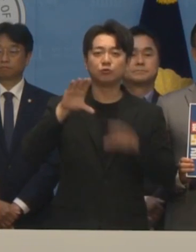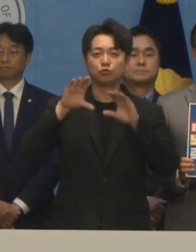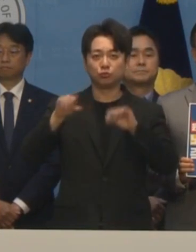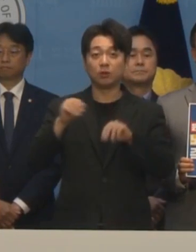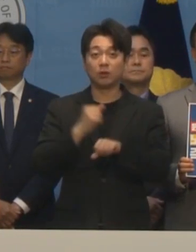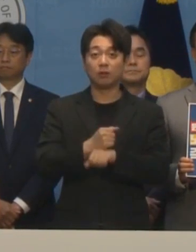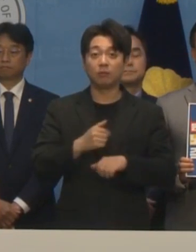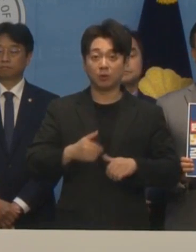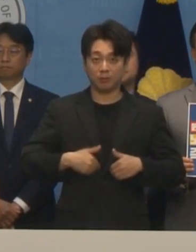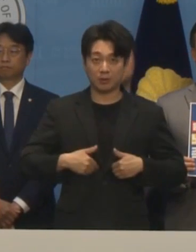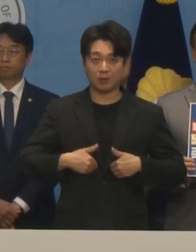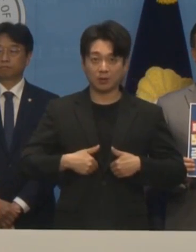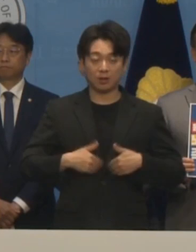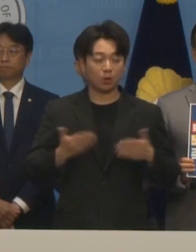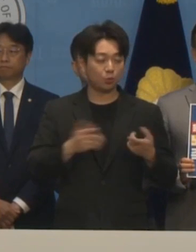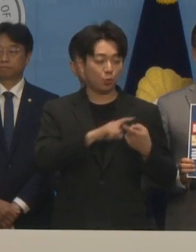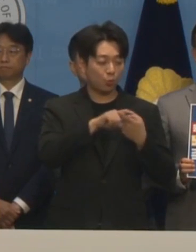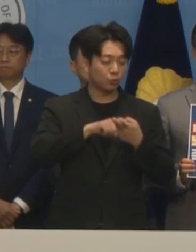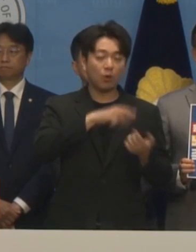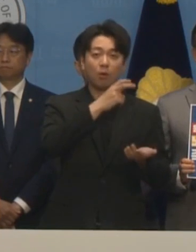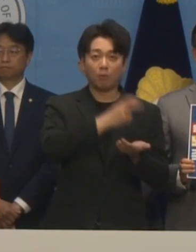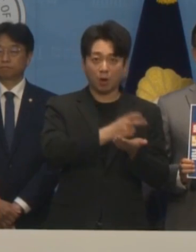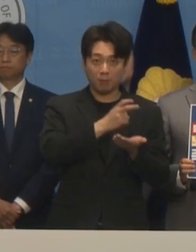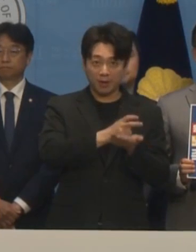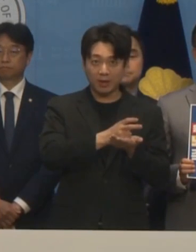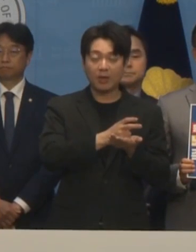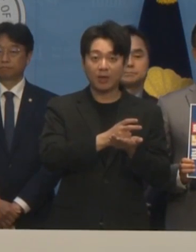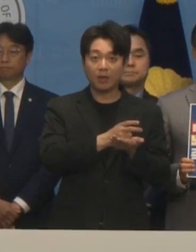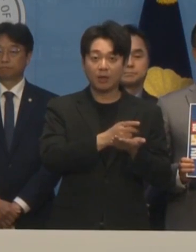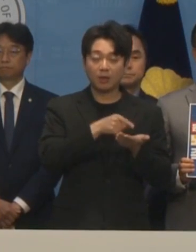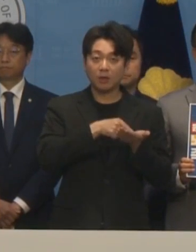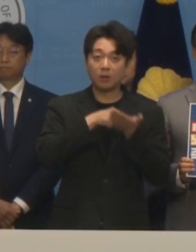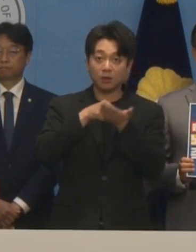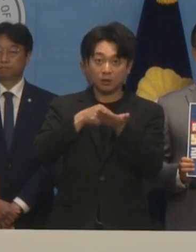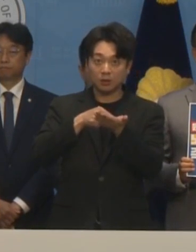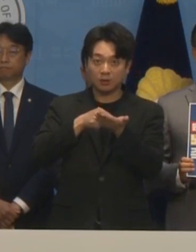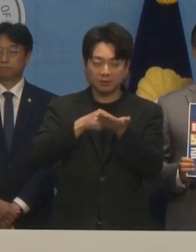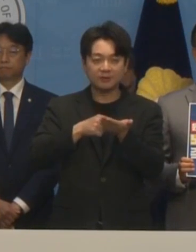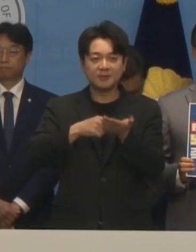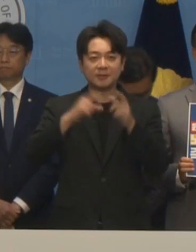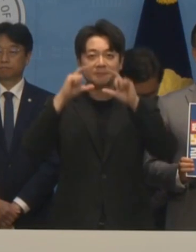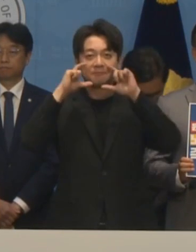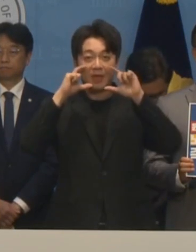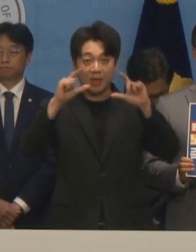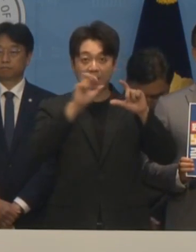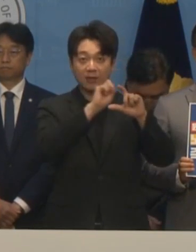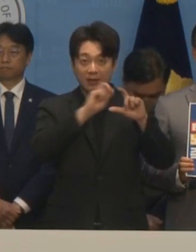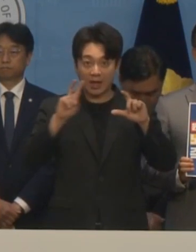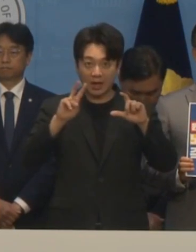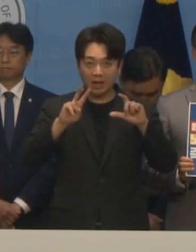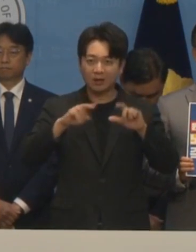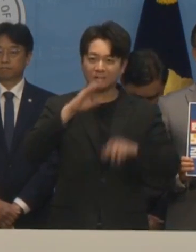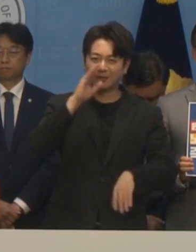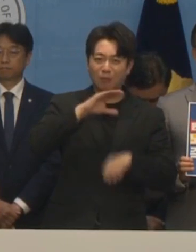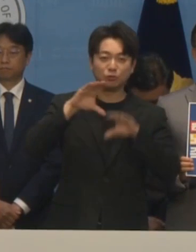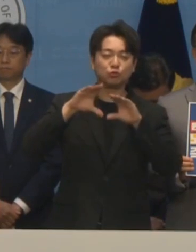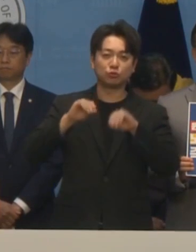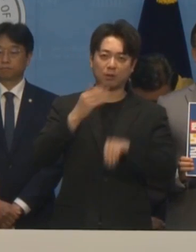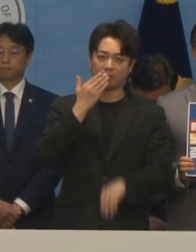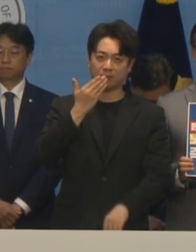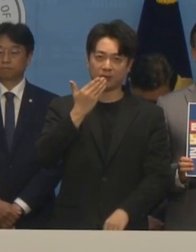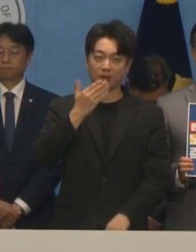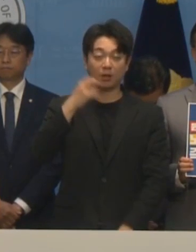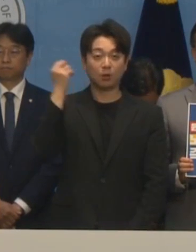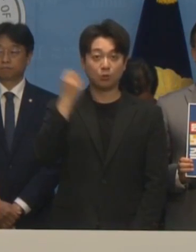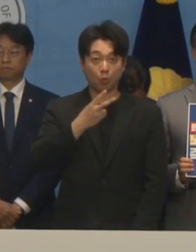3조 개정에 대한 공포가 그 악순환을 끊는 출발이 될 것입니다. 만약 대통령이